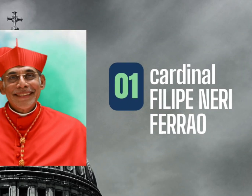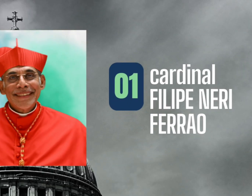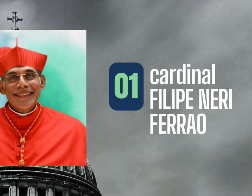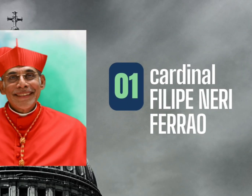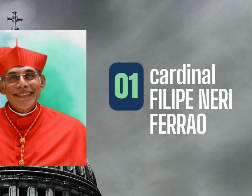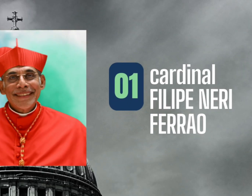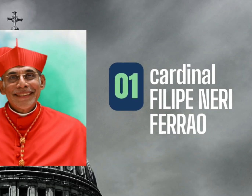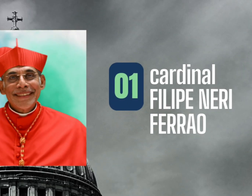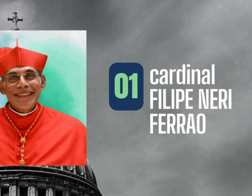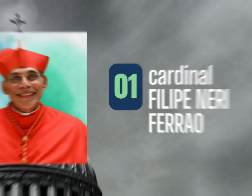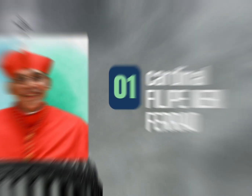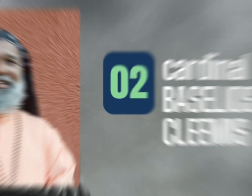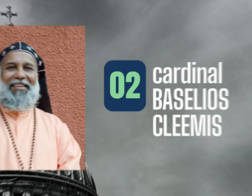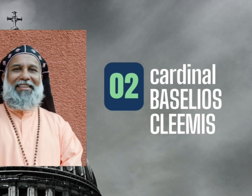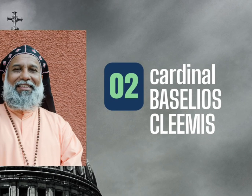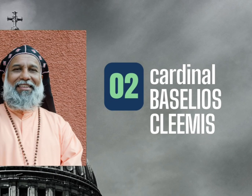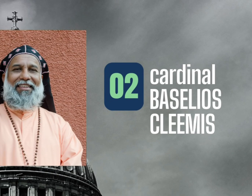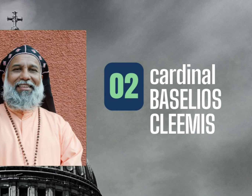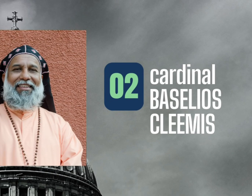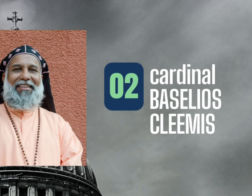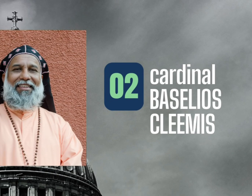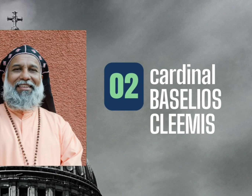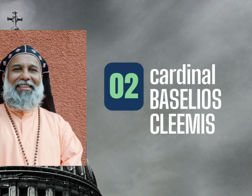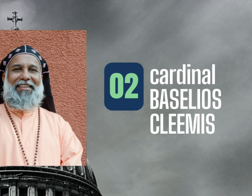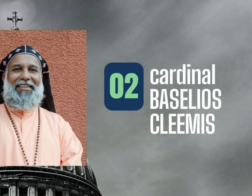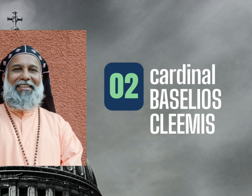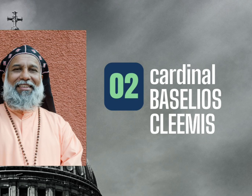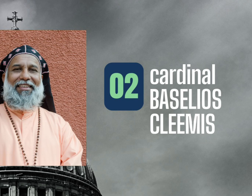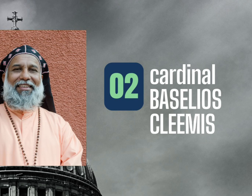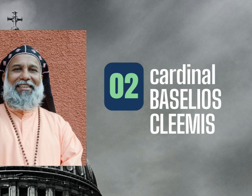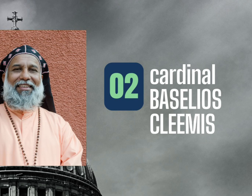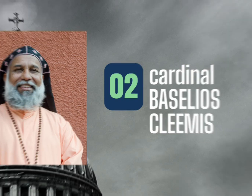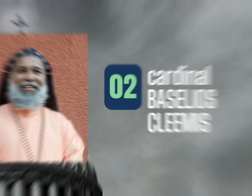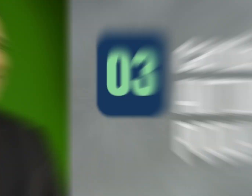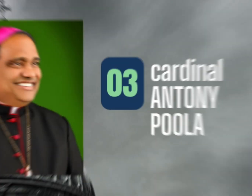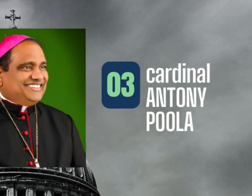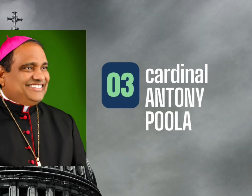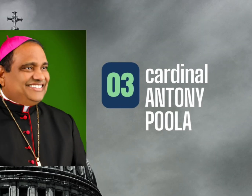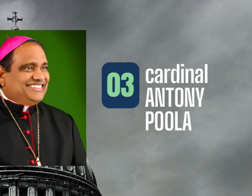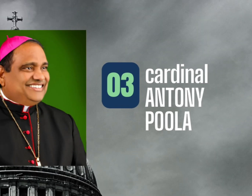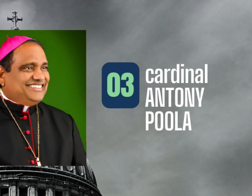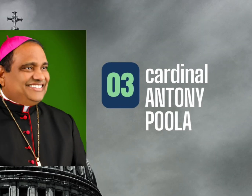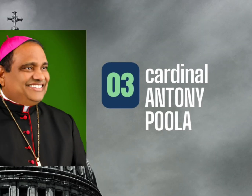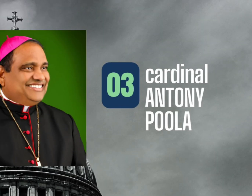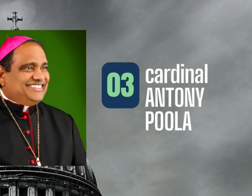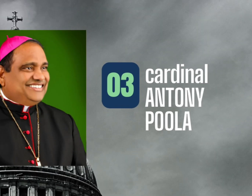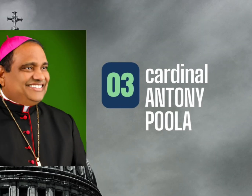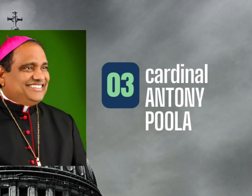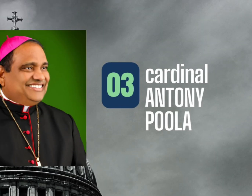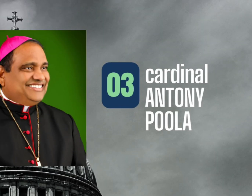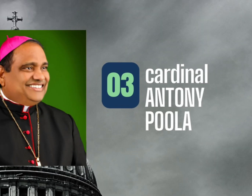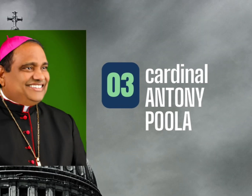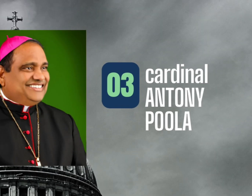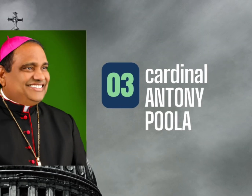കാർഡിനൽ ഫിലിപ്പ് നേരി ഫെരാരോ, കാർഡിനൽ ബസേലിയോസ് ക്ലീമിസ്, കാർഡിനൽ ആൻ്റണി